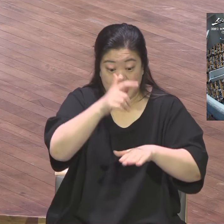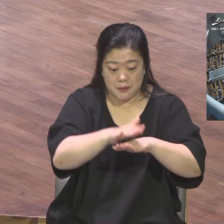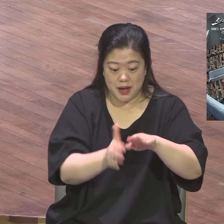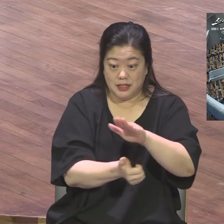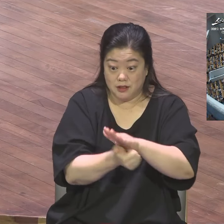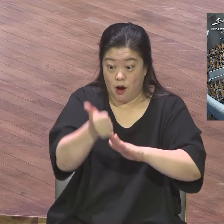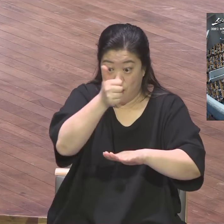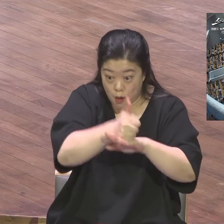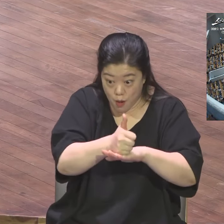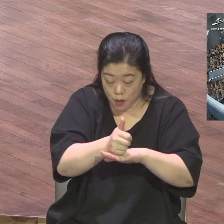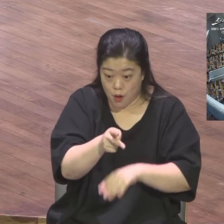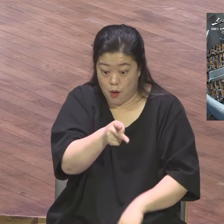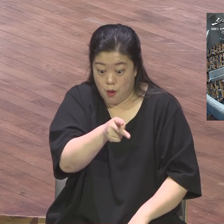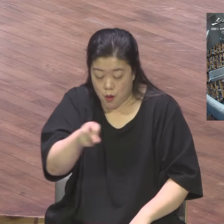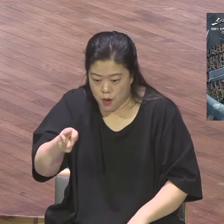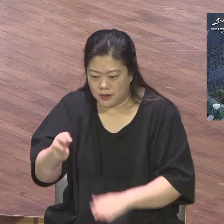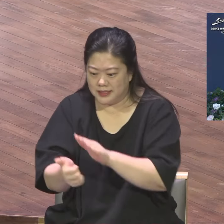성공이다.